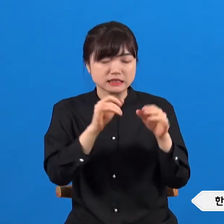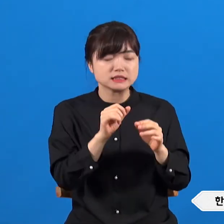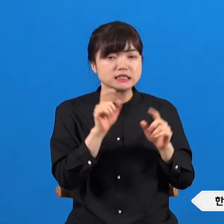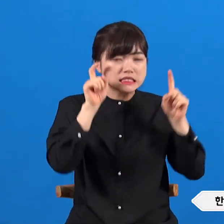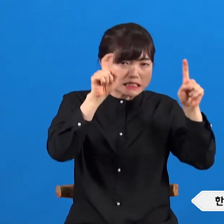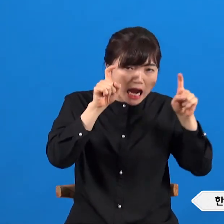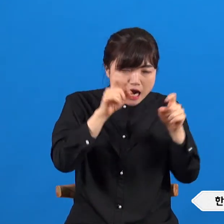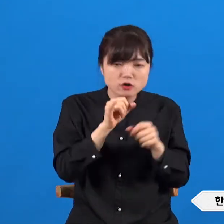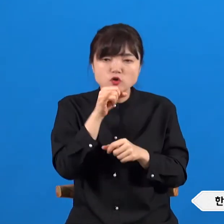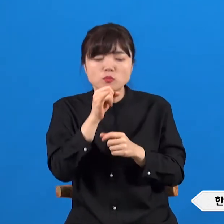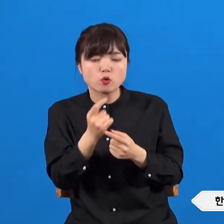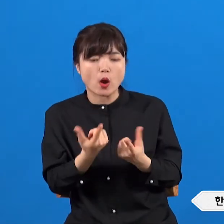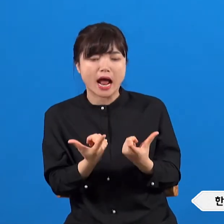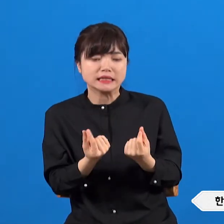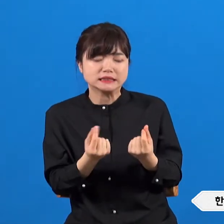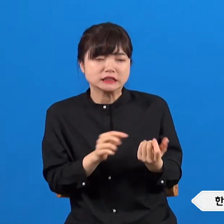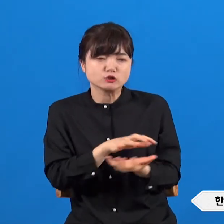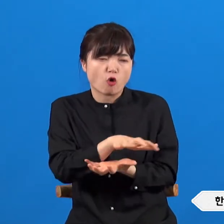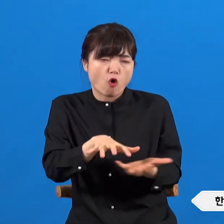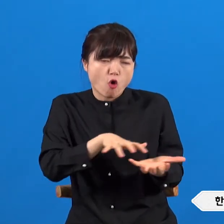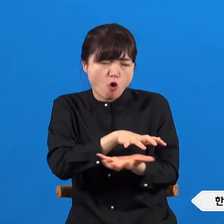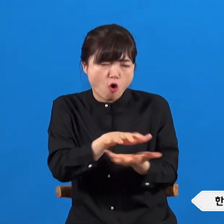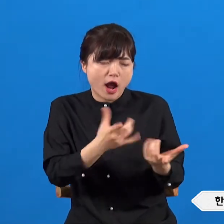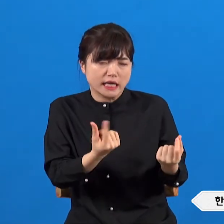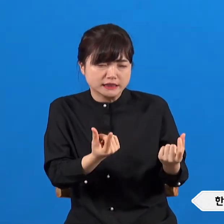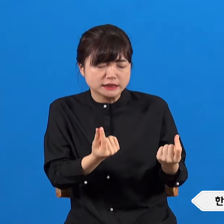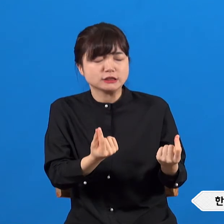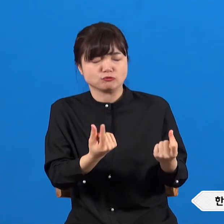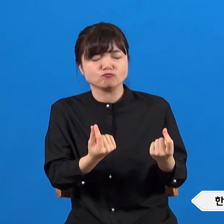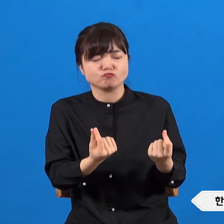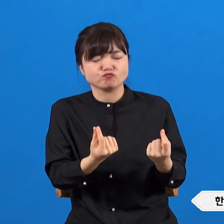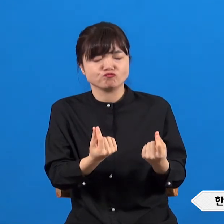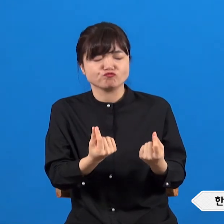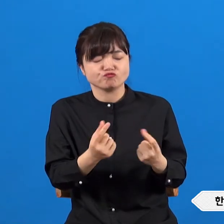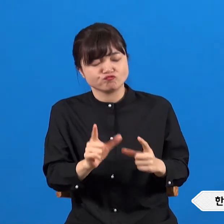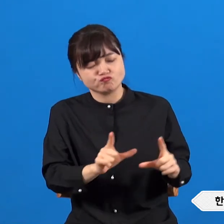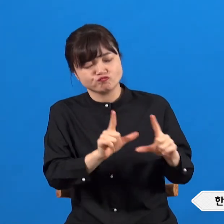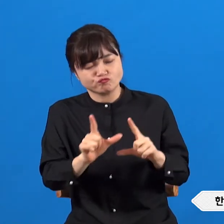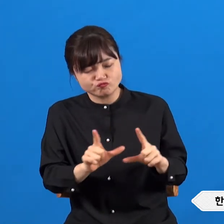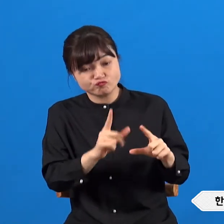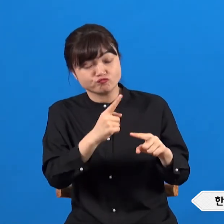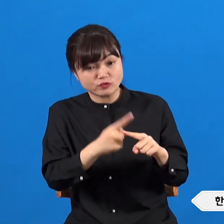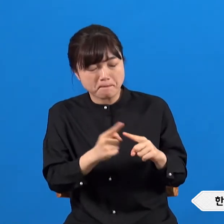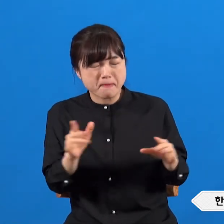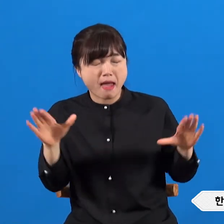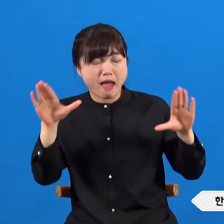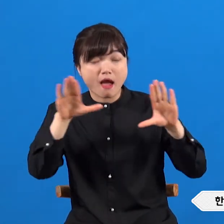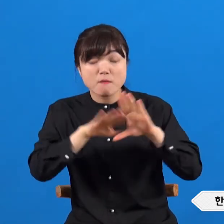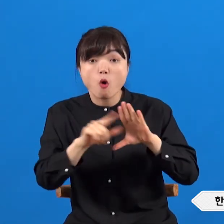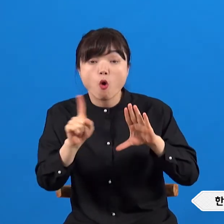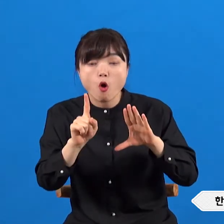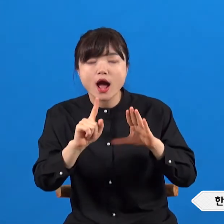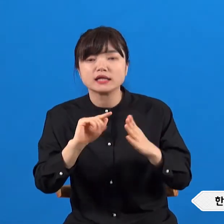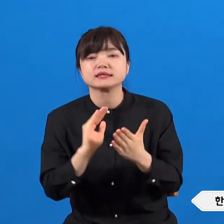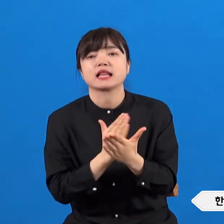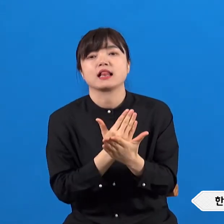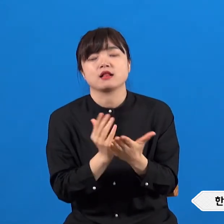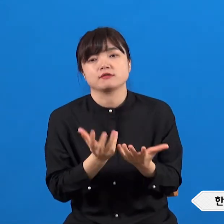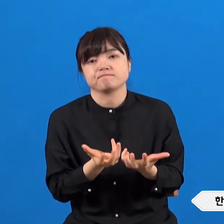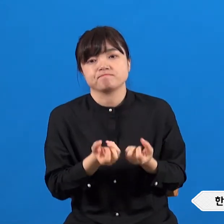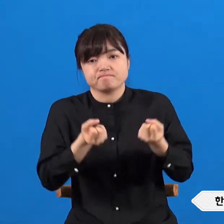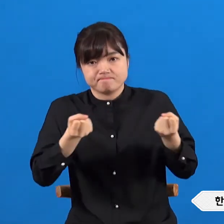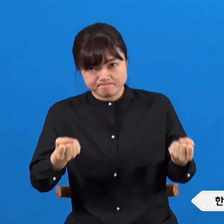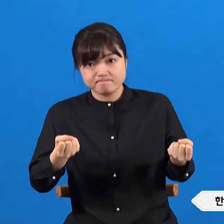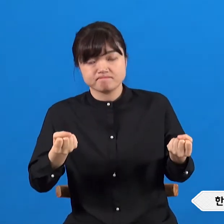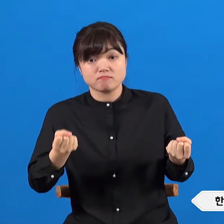양과 염소가 섞여서 함께 지냅니다. 그러나 밤이 되면 이제 그들을 분리를 해야